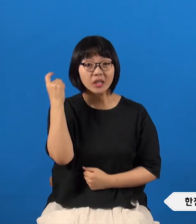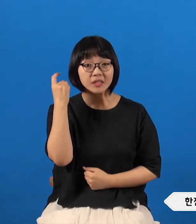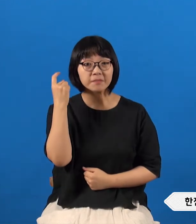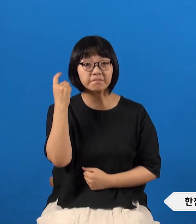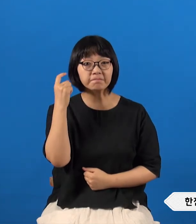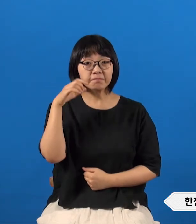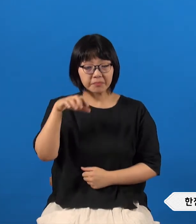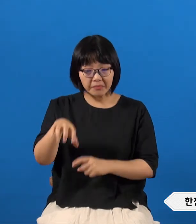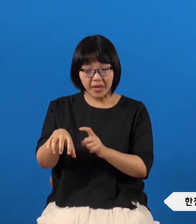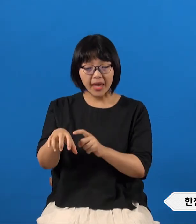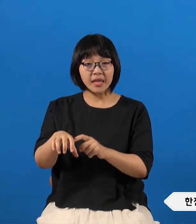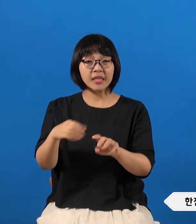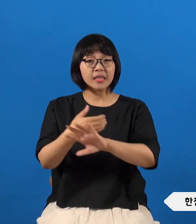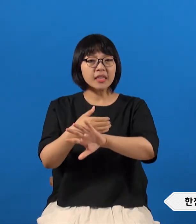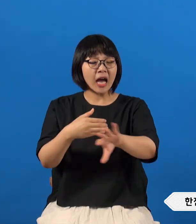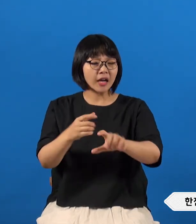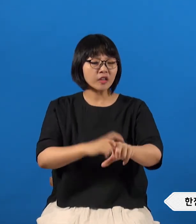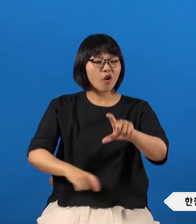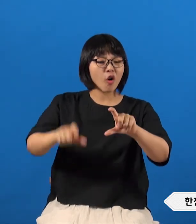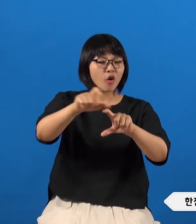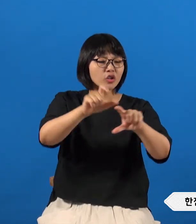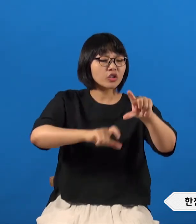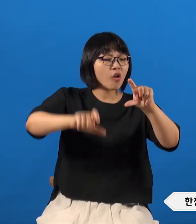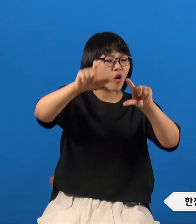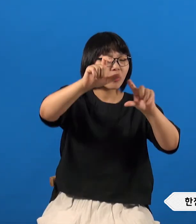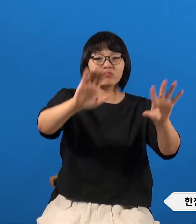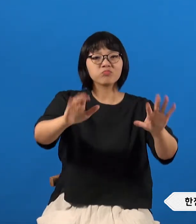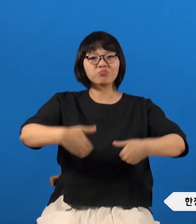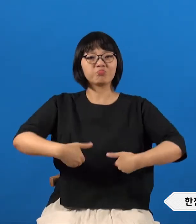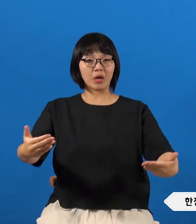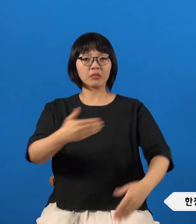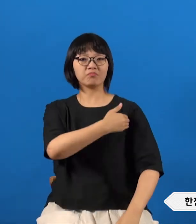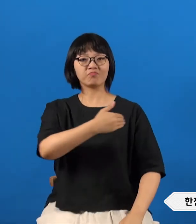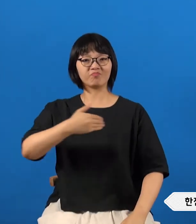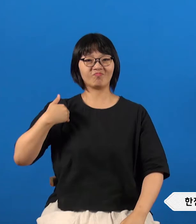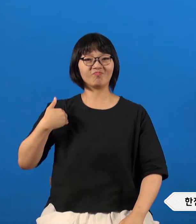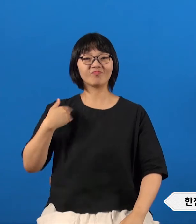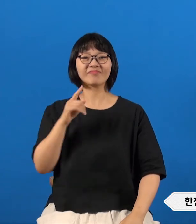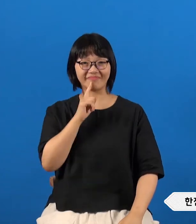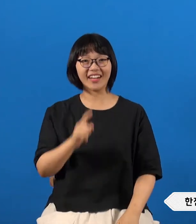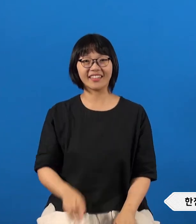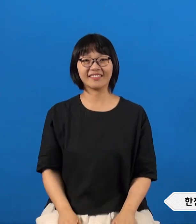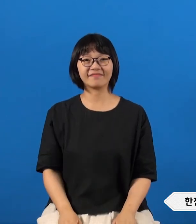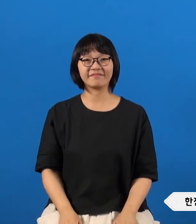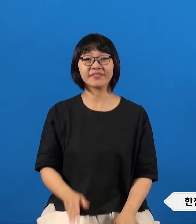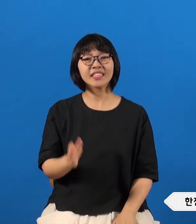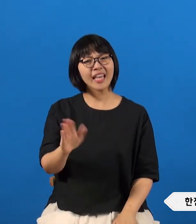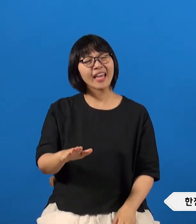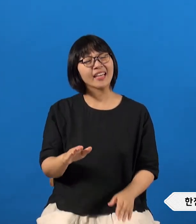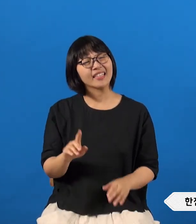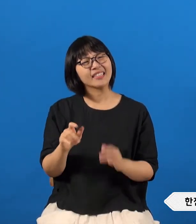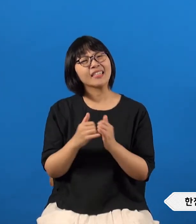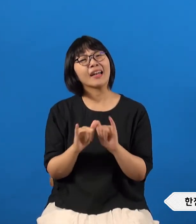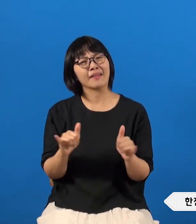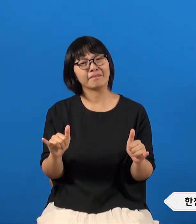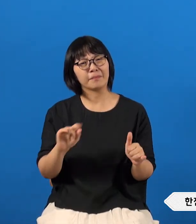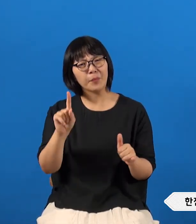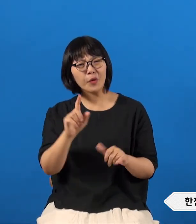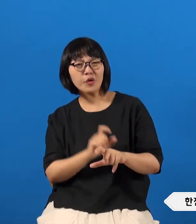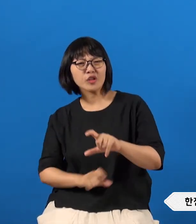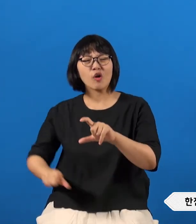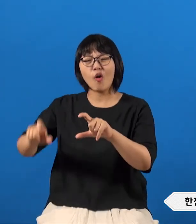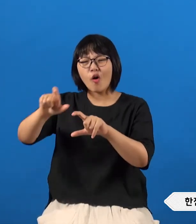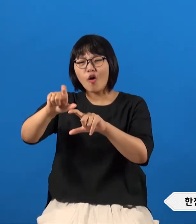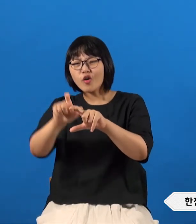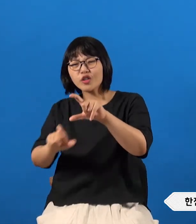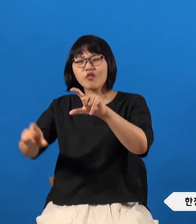복음에 다른 어떤 것도 첨가할 필요가 없다는 말입니다. 그런데 인간은 자꾸